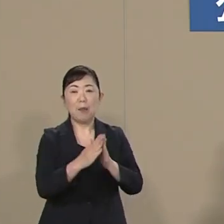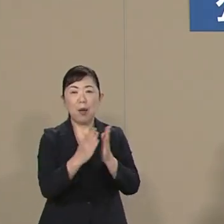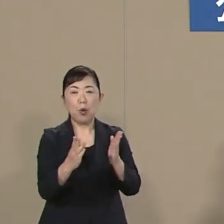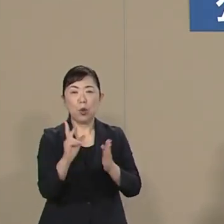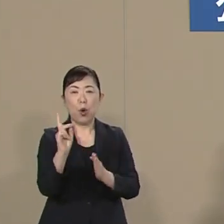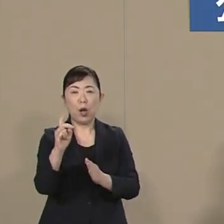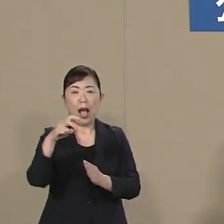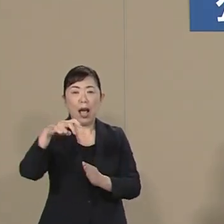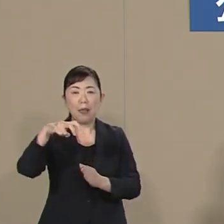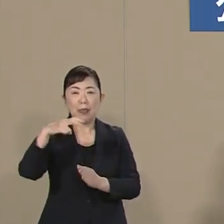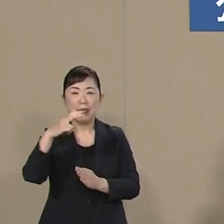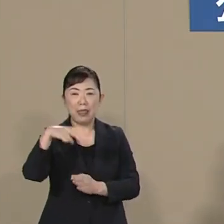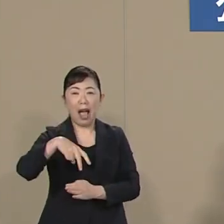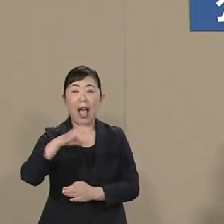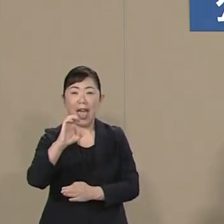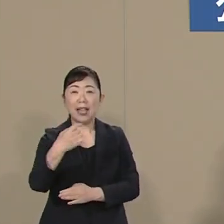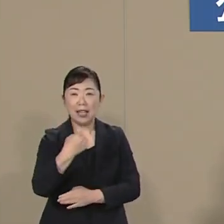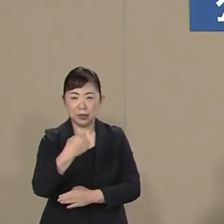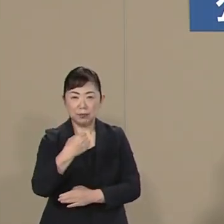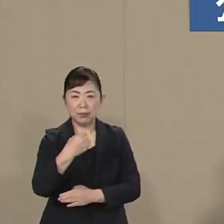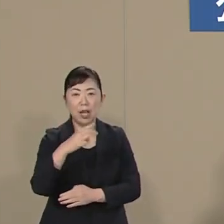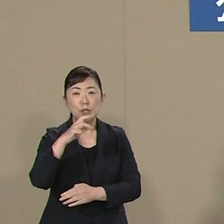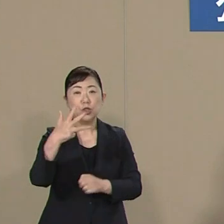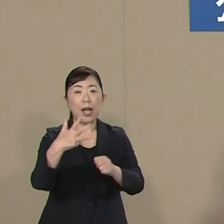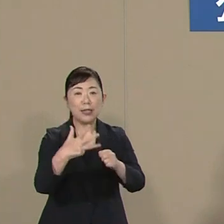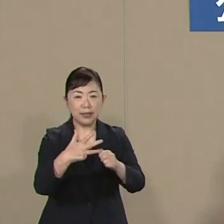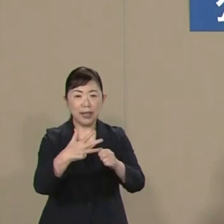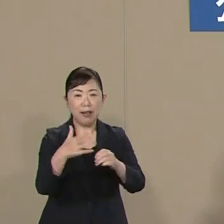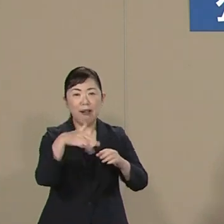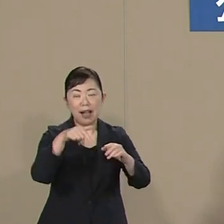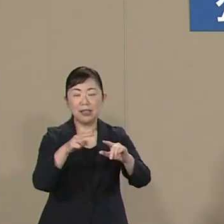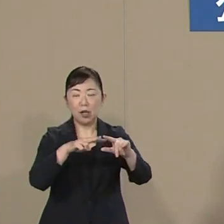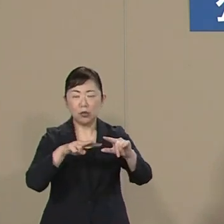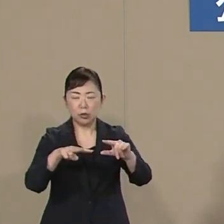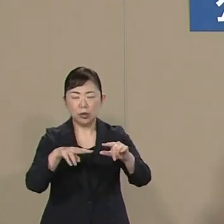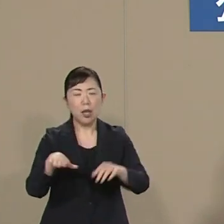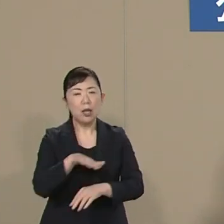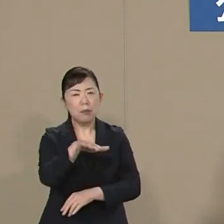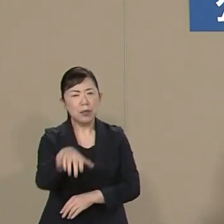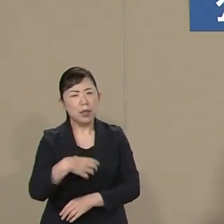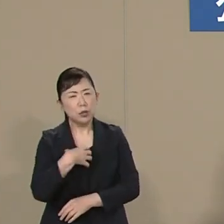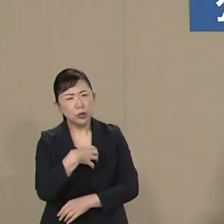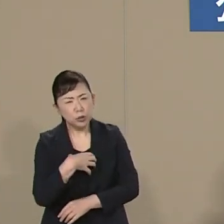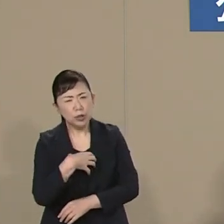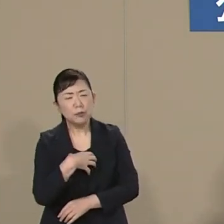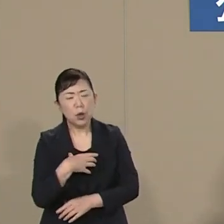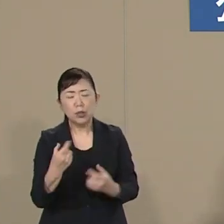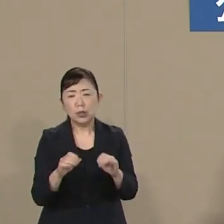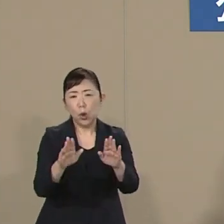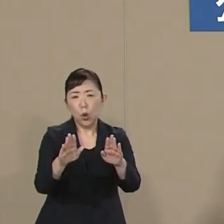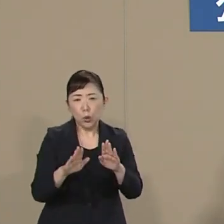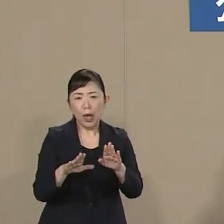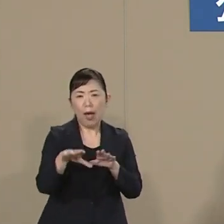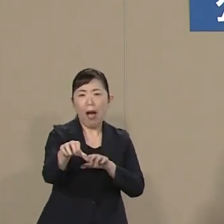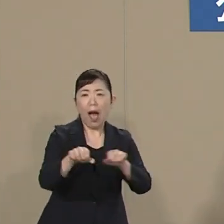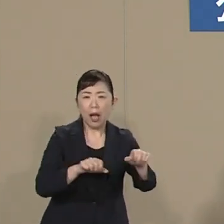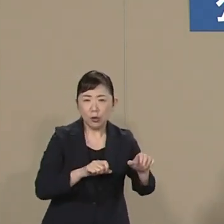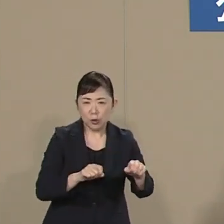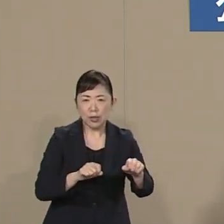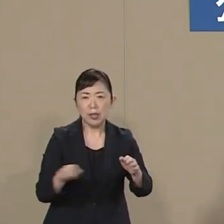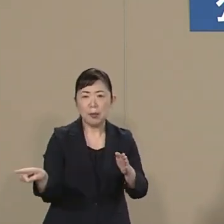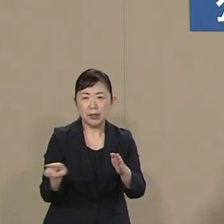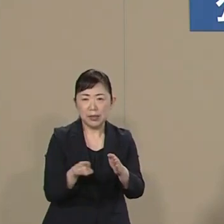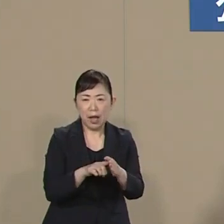山本かないです3期18年地元関西を中心に小さな声声無き声に耳を傾けてまいりまし